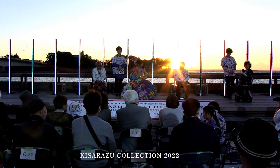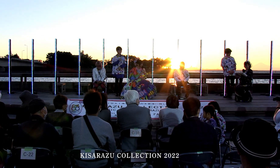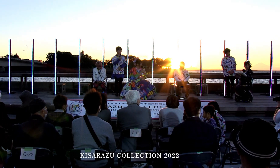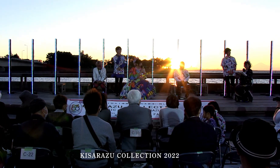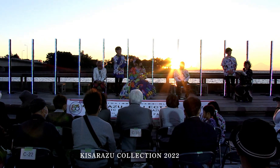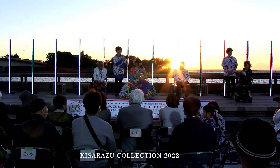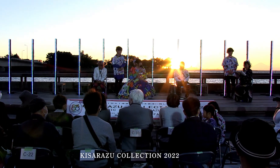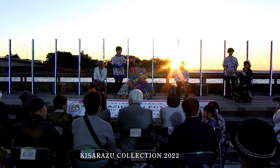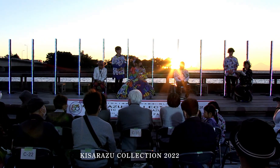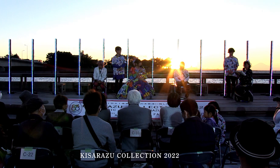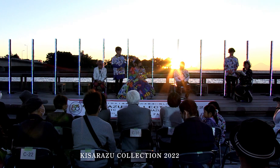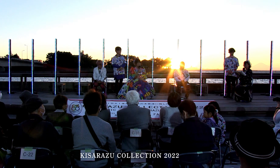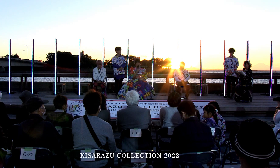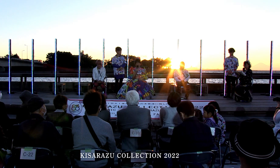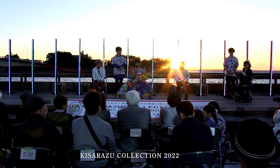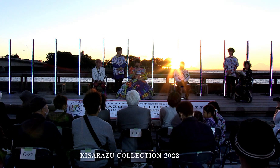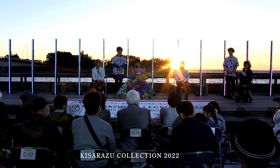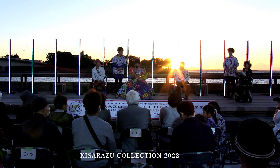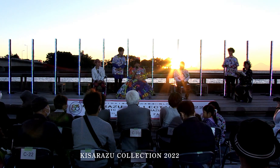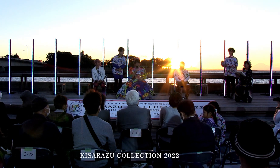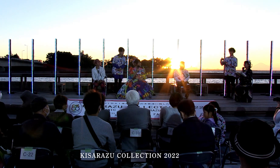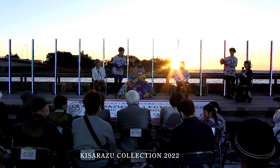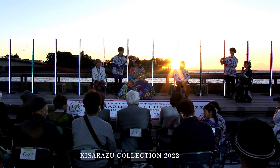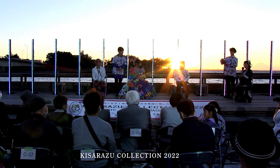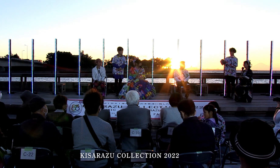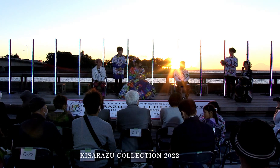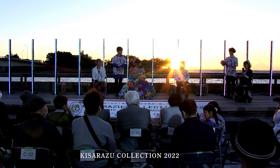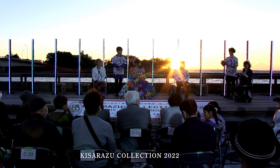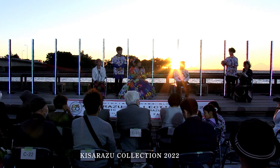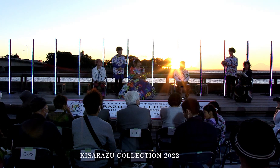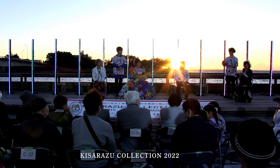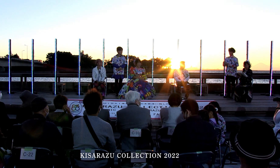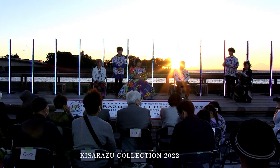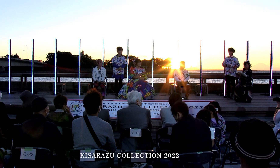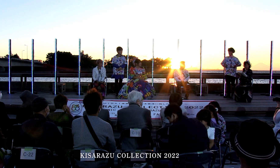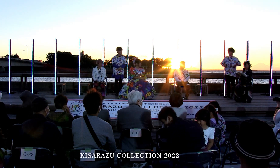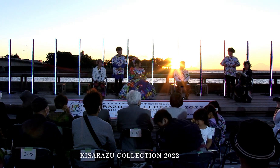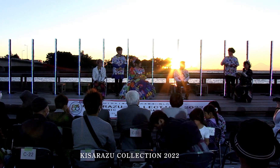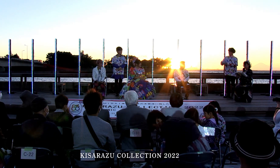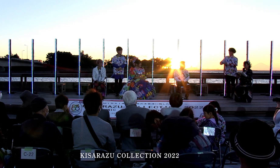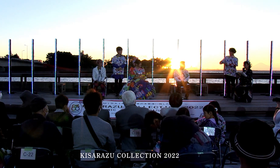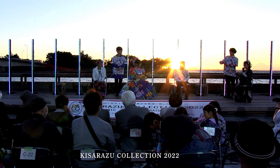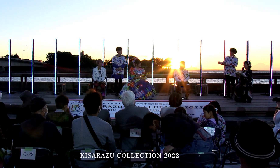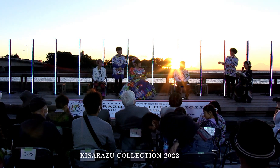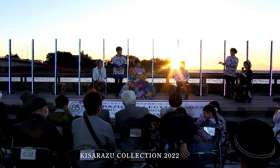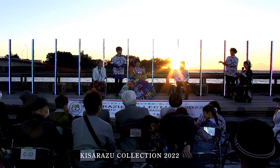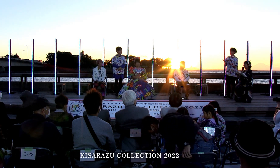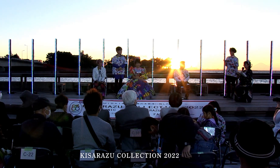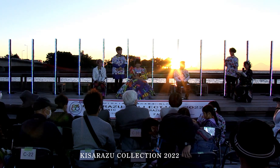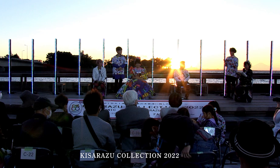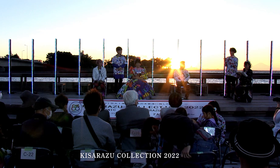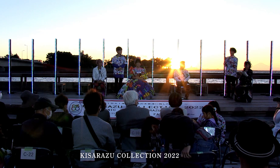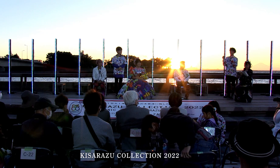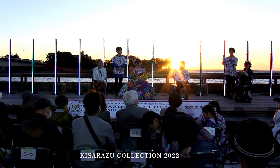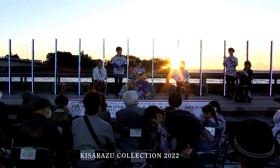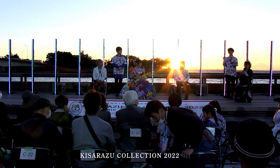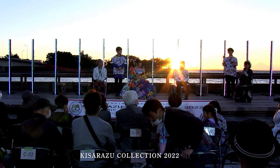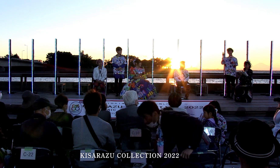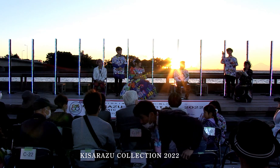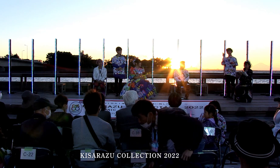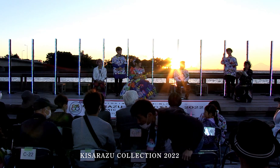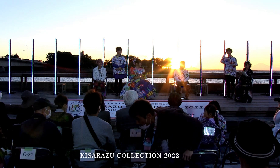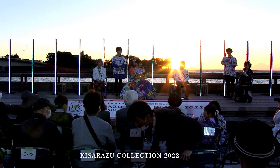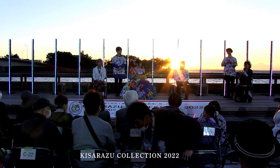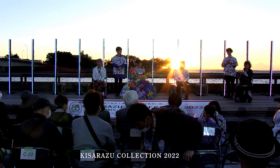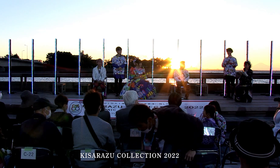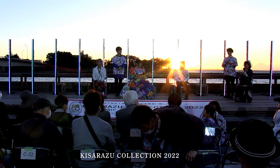いよ、 はい、では今のお話を聞いて勇気をもらった方もいらっしゃるのではないでしょうか。とて